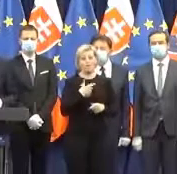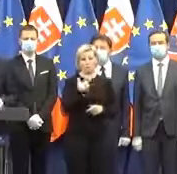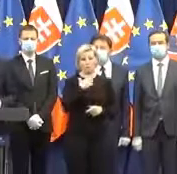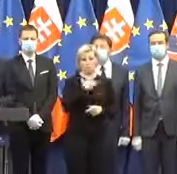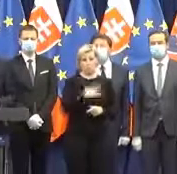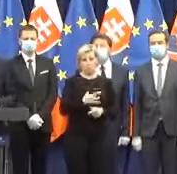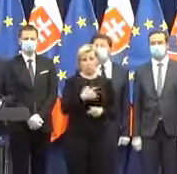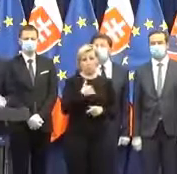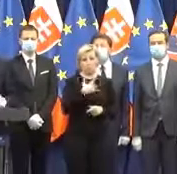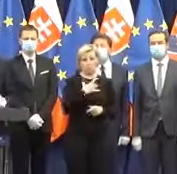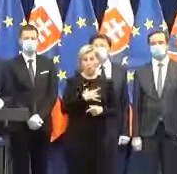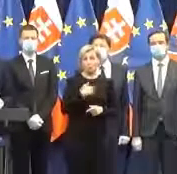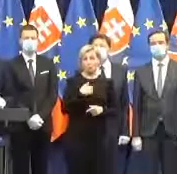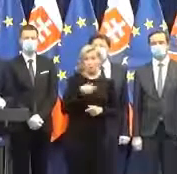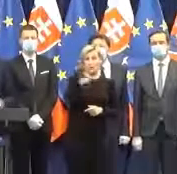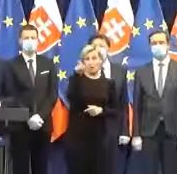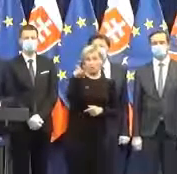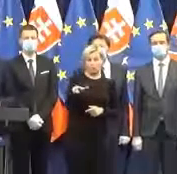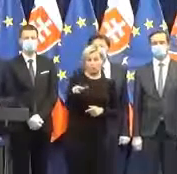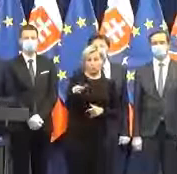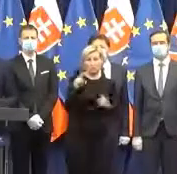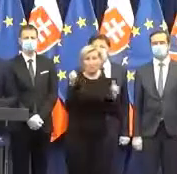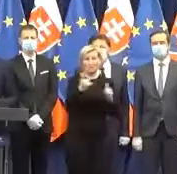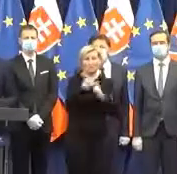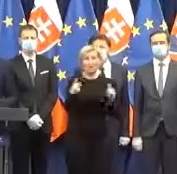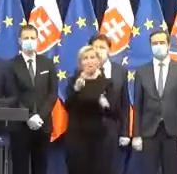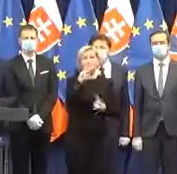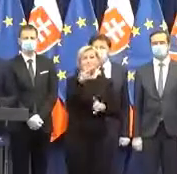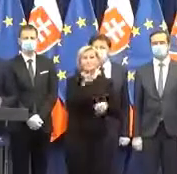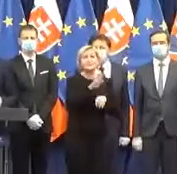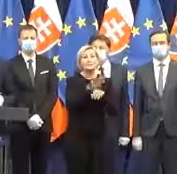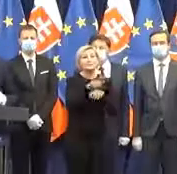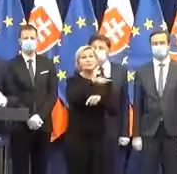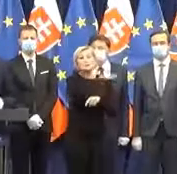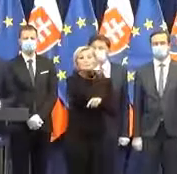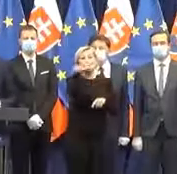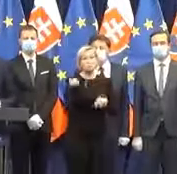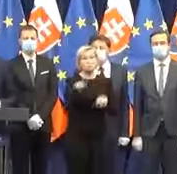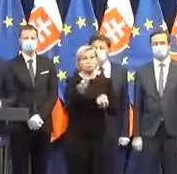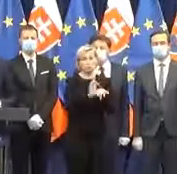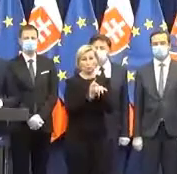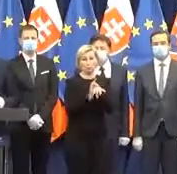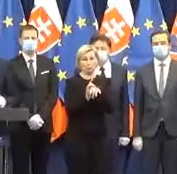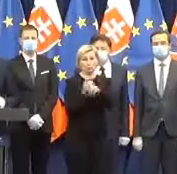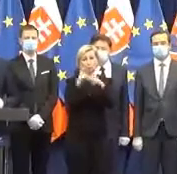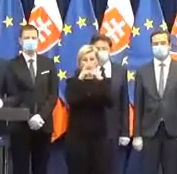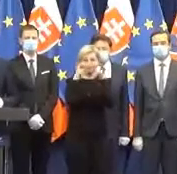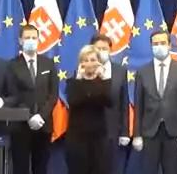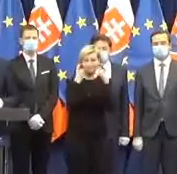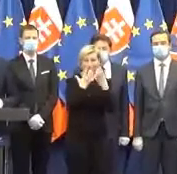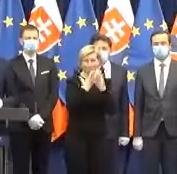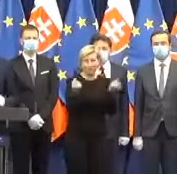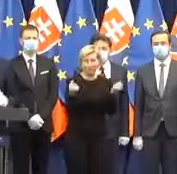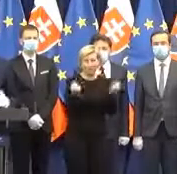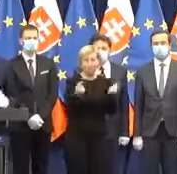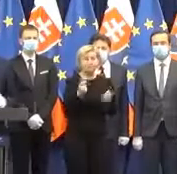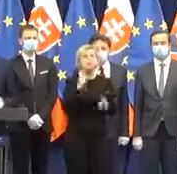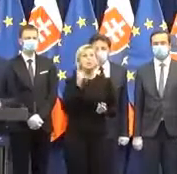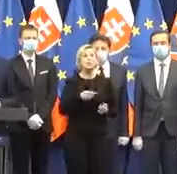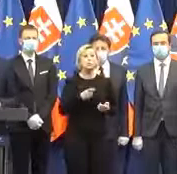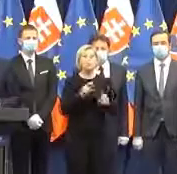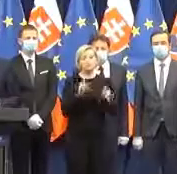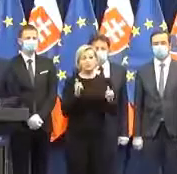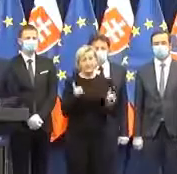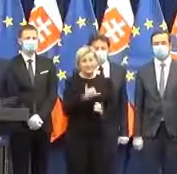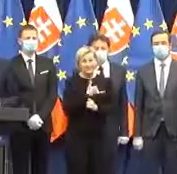že aj v tejto miestnosti nie je nikto, kto by nemal nasadené rúško. A musíme sa správať spolupatrične, že pomáhať